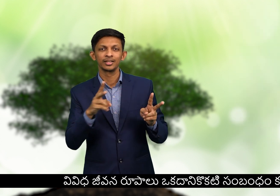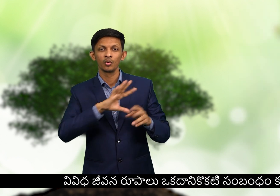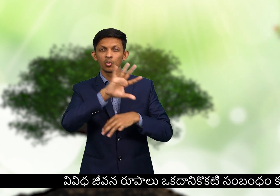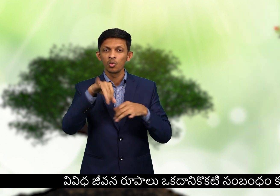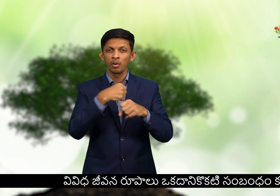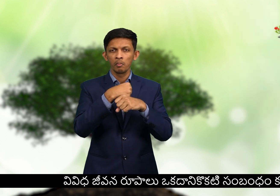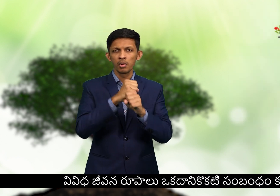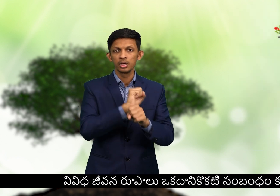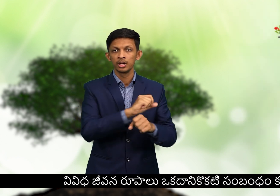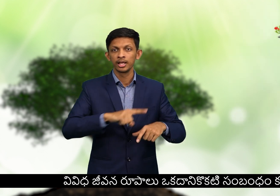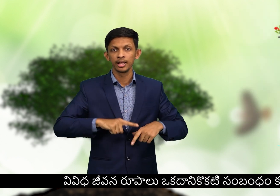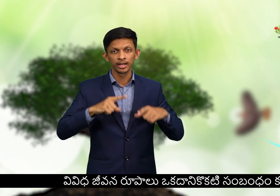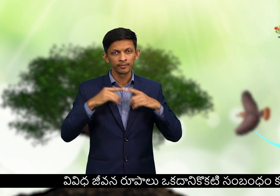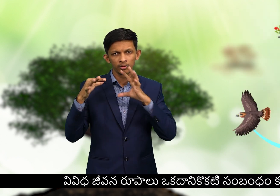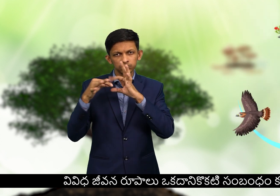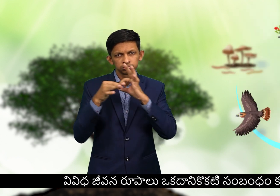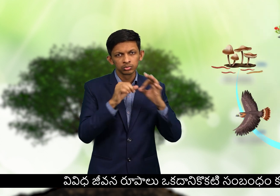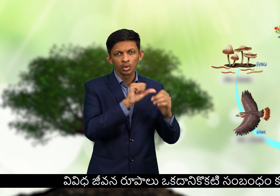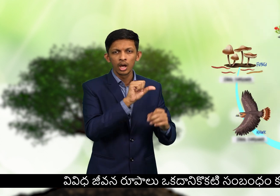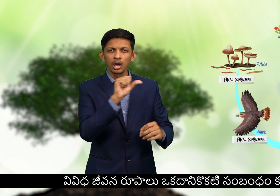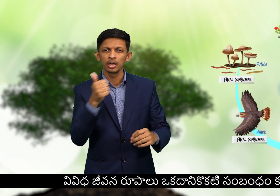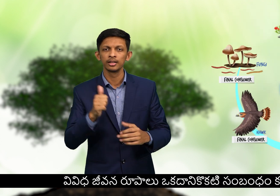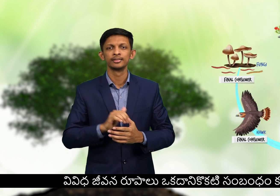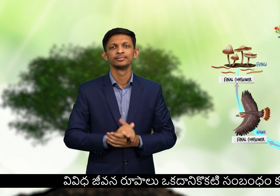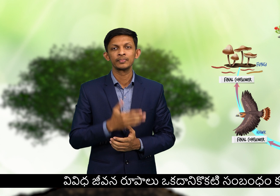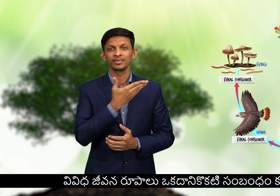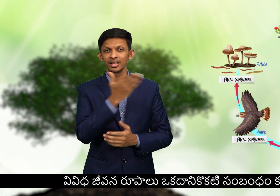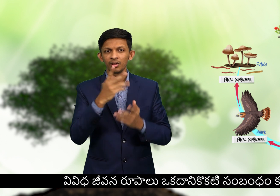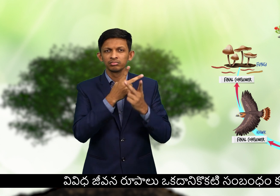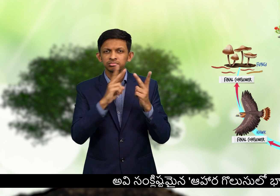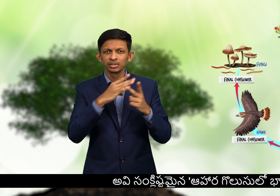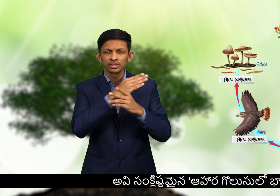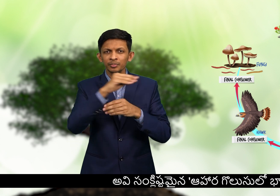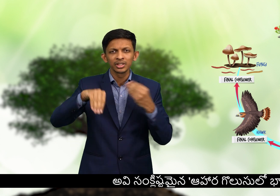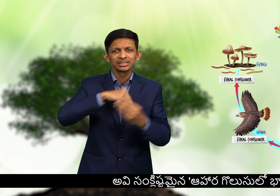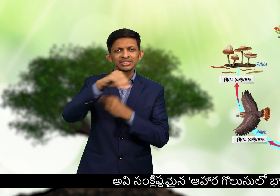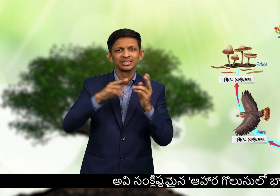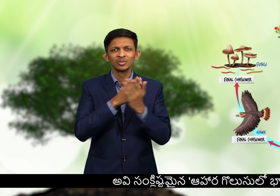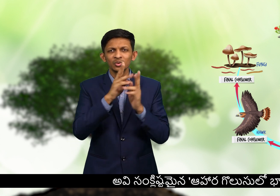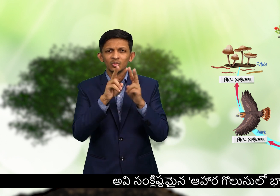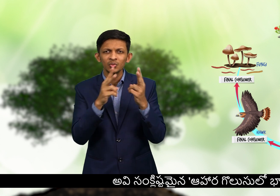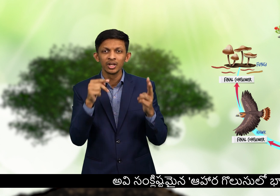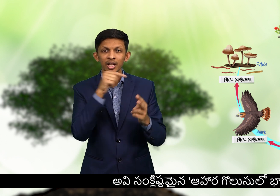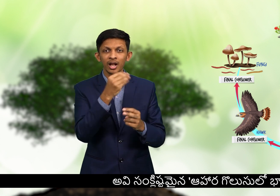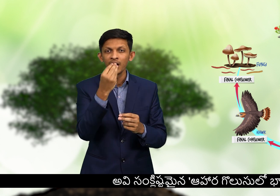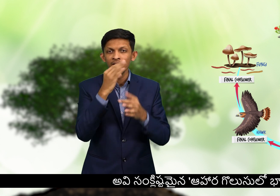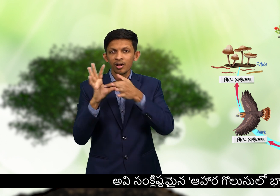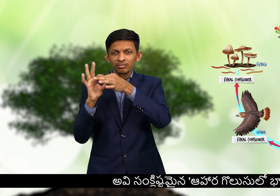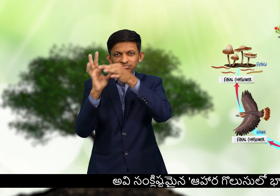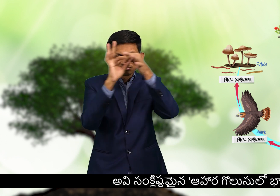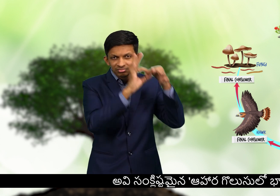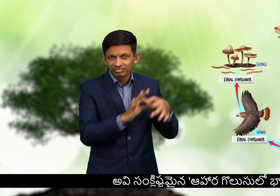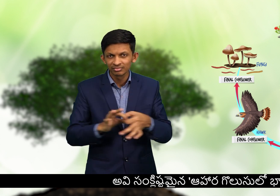వివిధ జీవన రూపాలు ఒకదానికొకటి సంబంధం కలిగి ఉంటాయి. అవి సంక్లిష్టమైన ఆహార